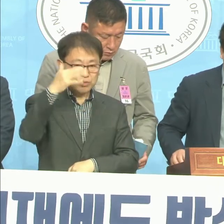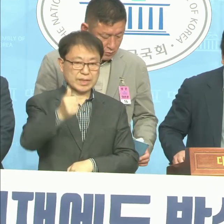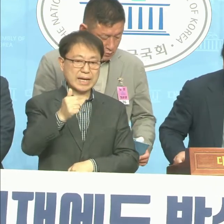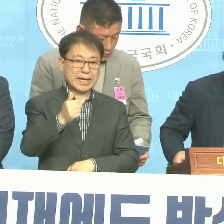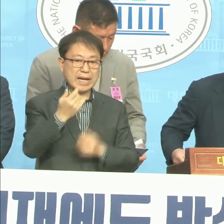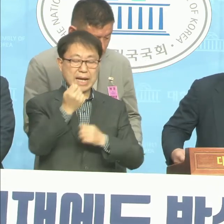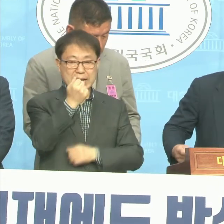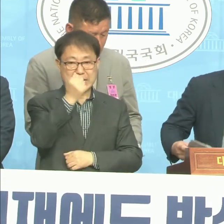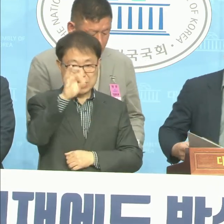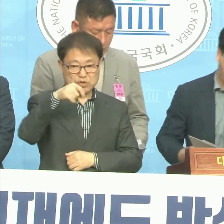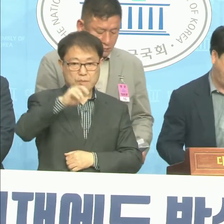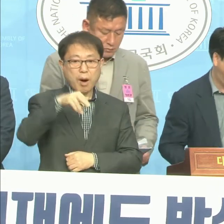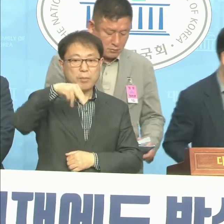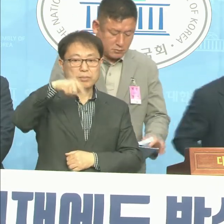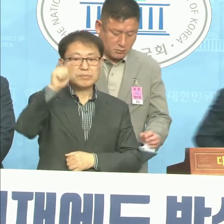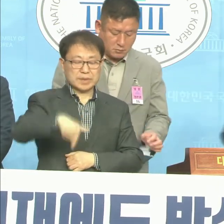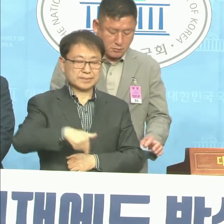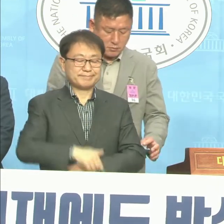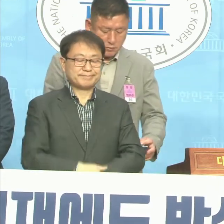사 1동 입니다